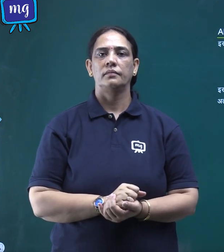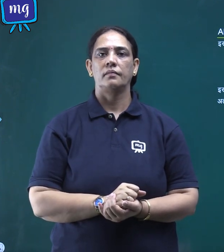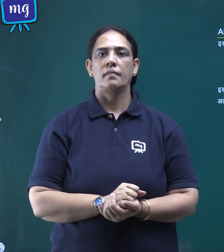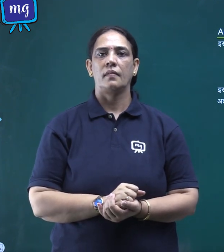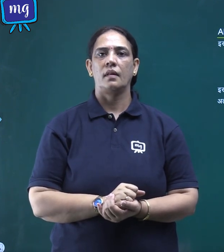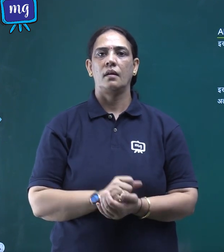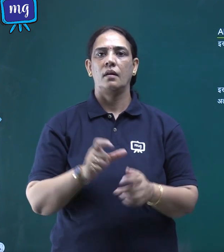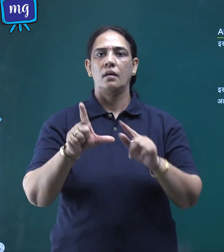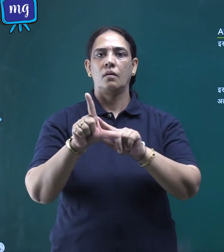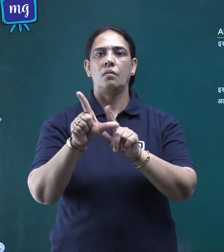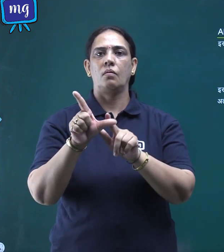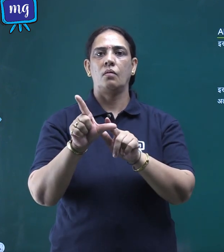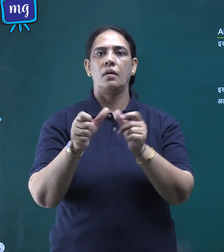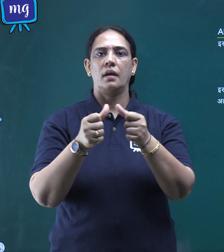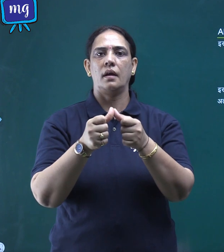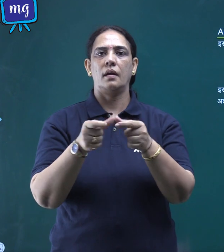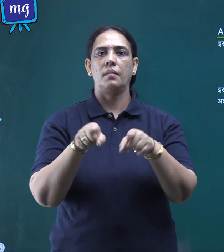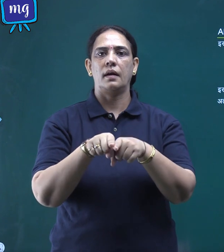कोण ए बराबर